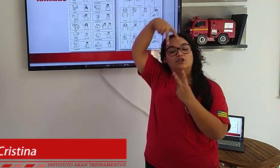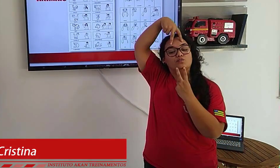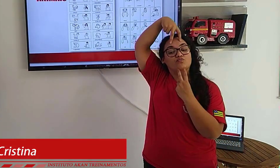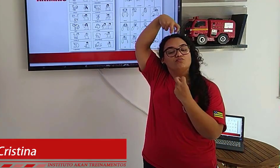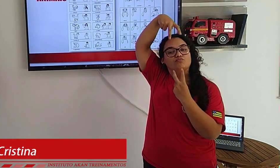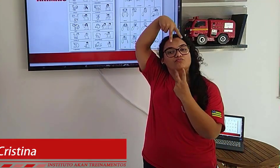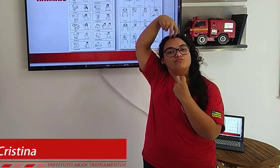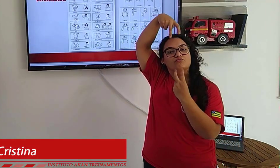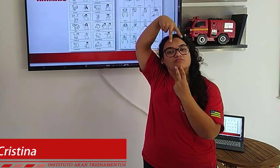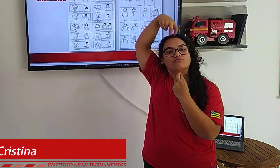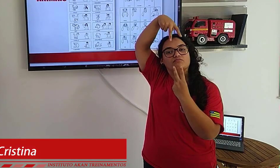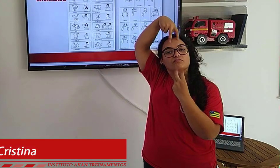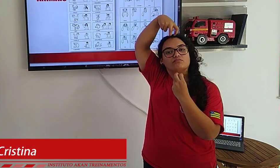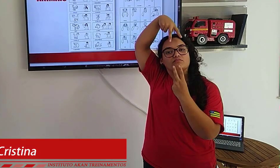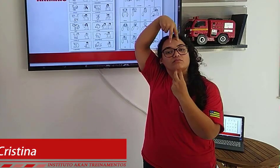Bode.